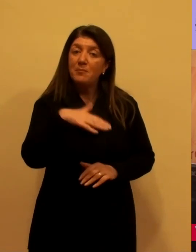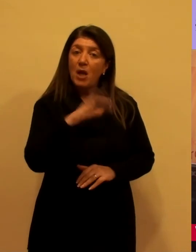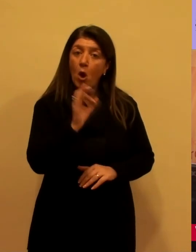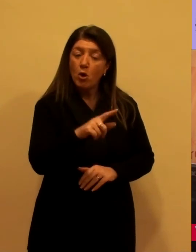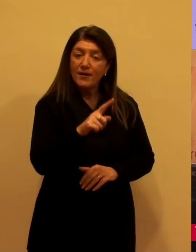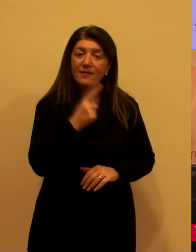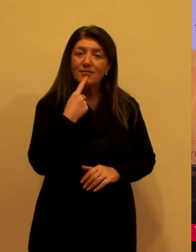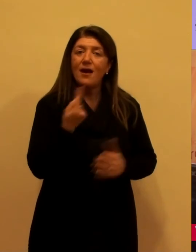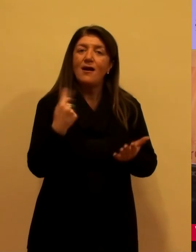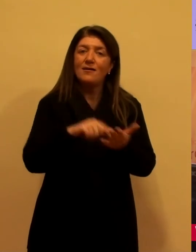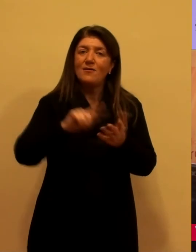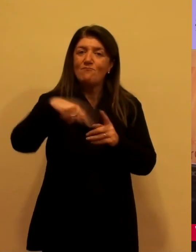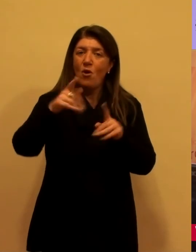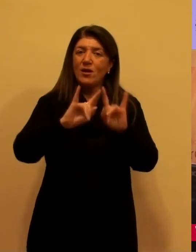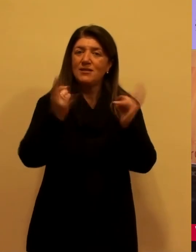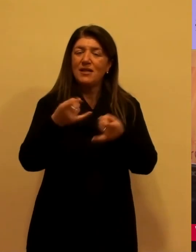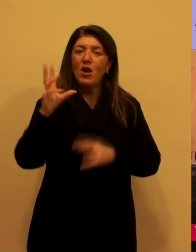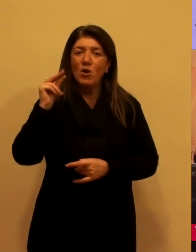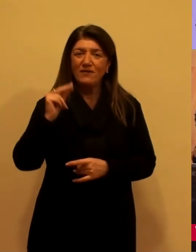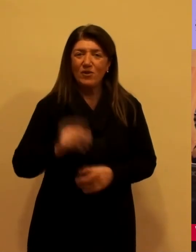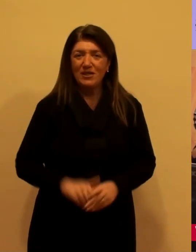con il Castello di Rivoli.